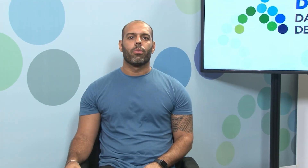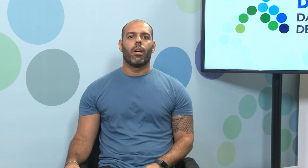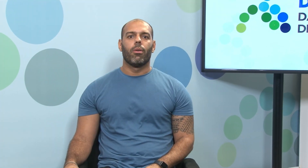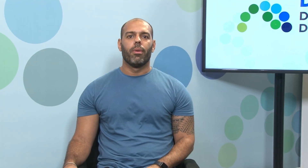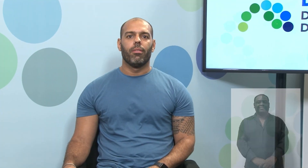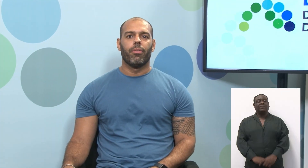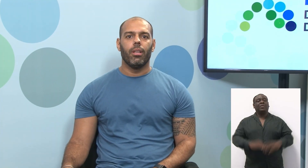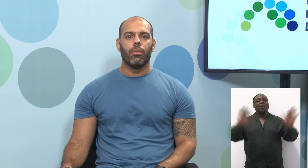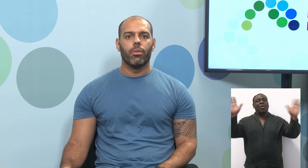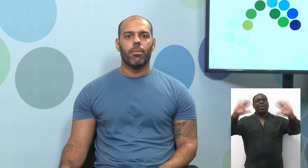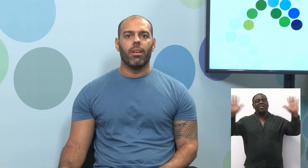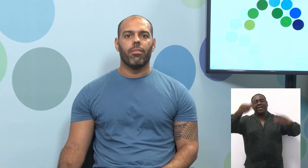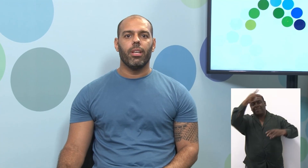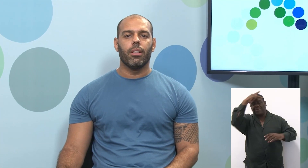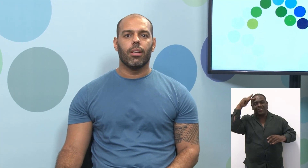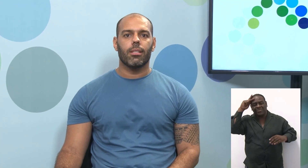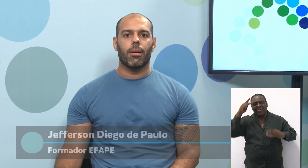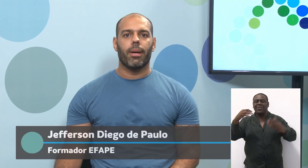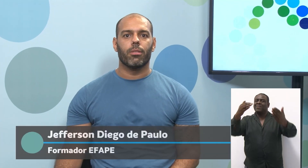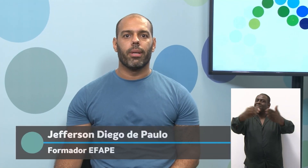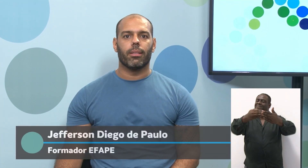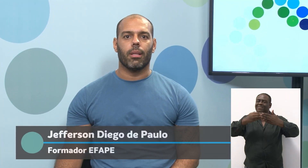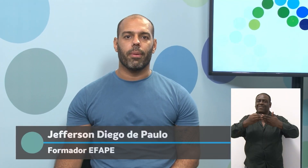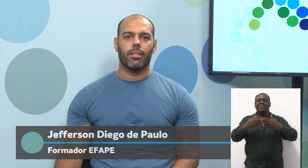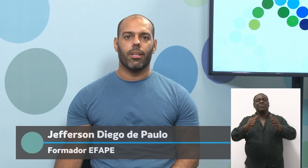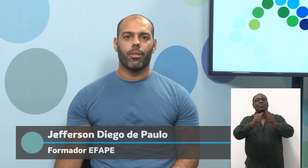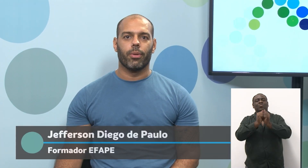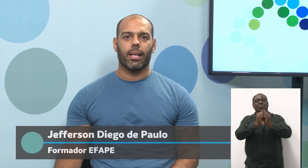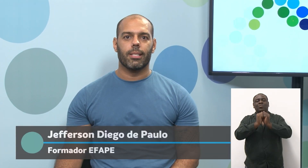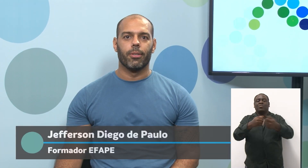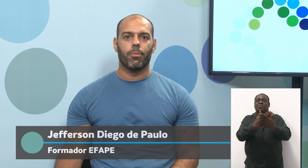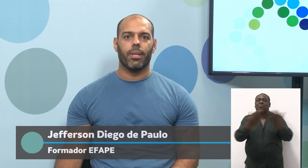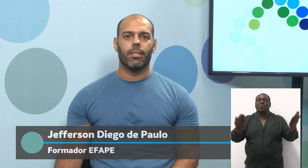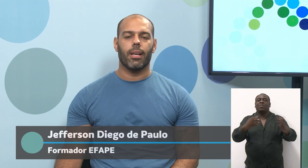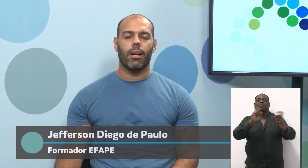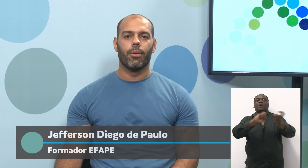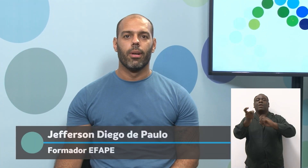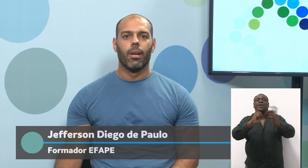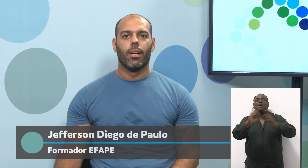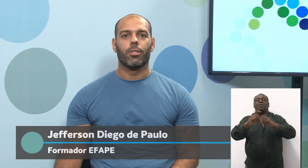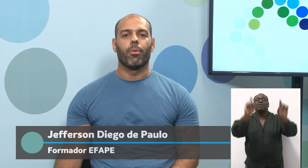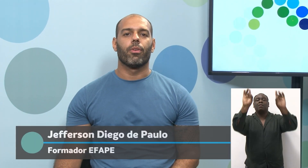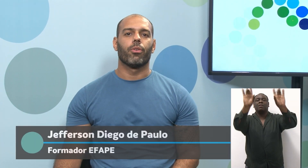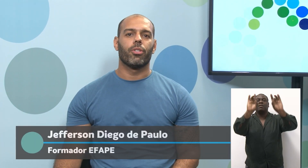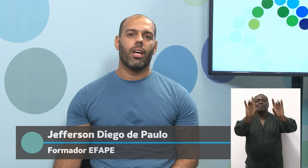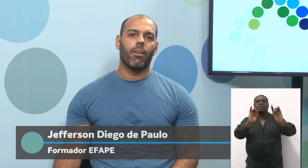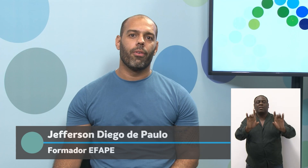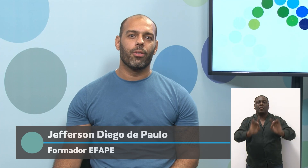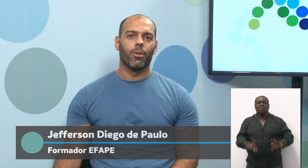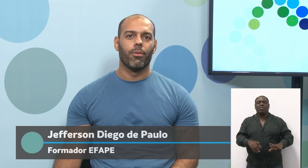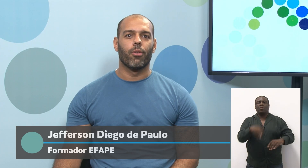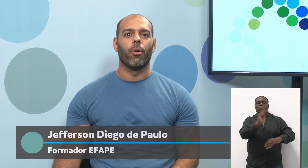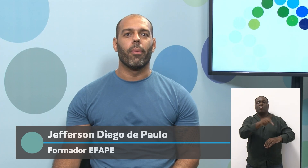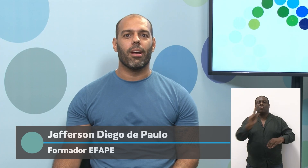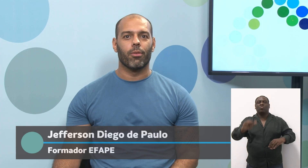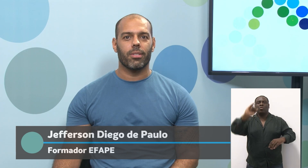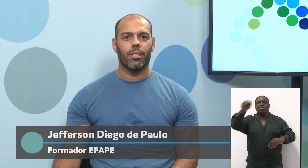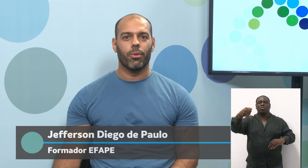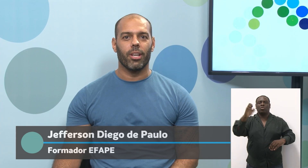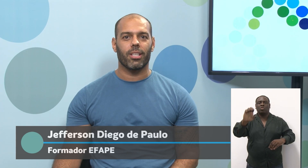Olá pessoal, bem-vindos e bem-vindas a mais uma TPC de Educação Especial. Eu sou o professor Jefferson, vou acompanhar vocês durante